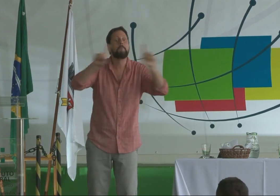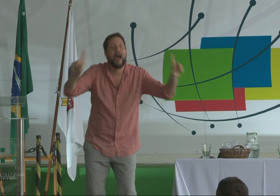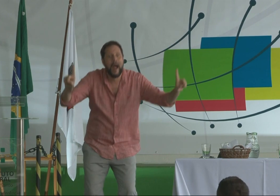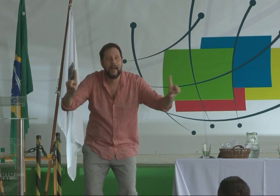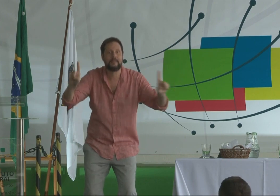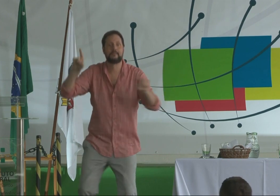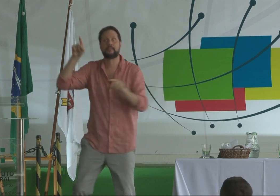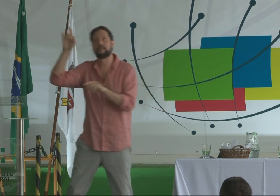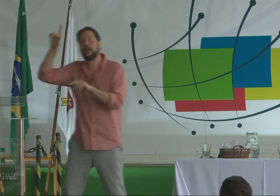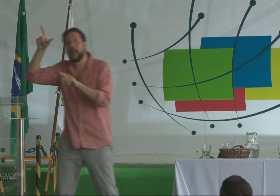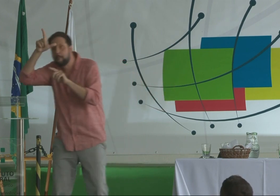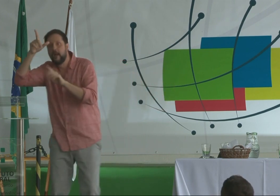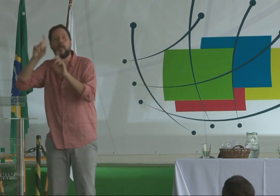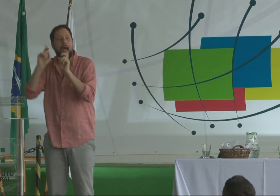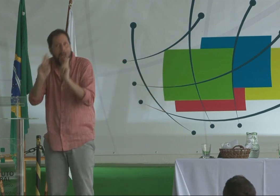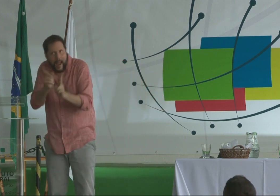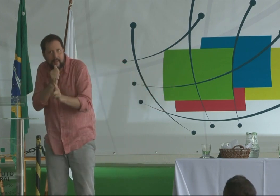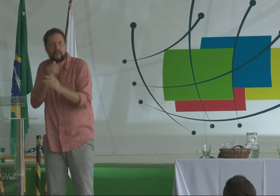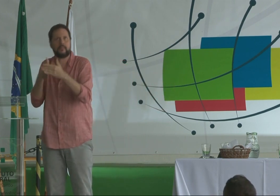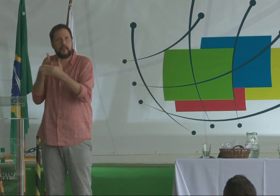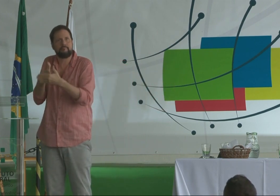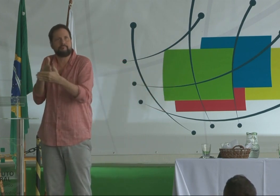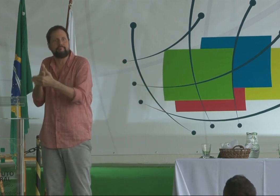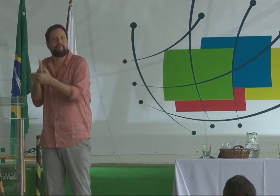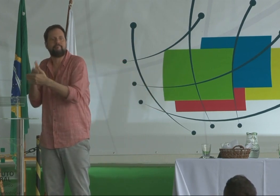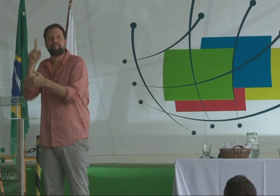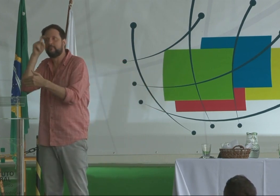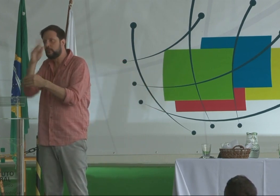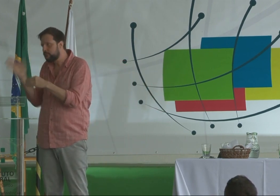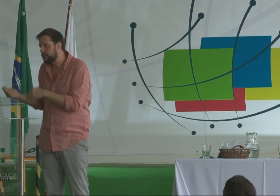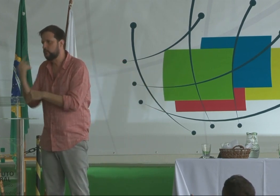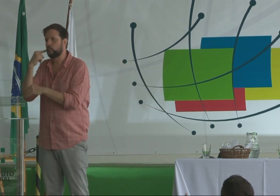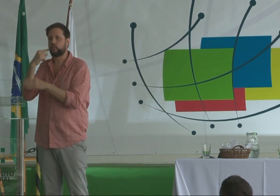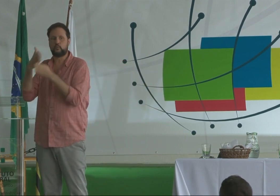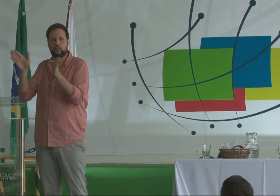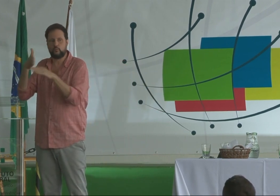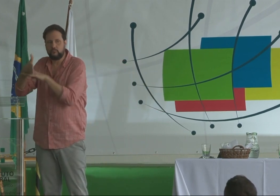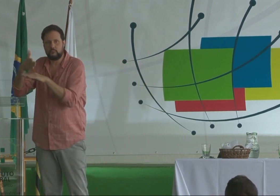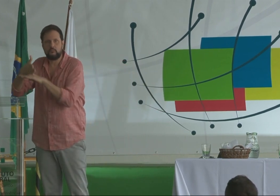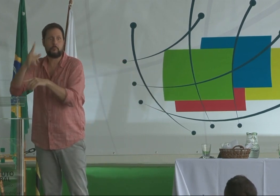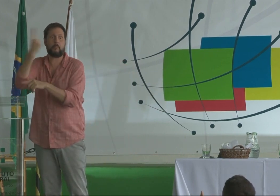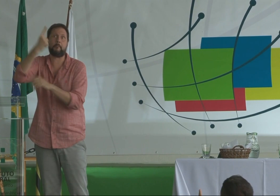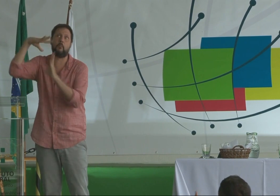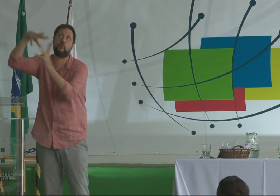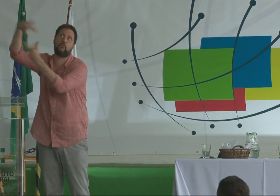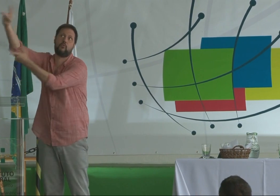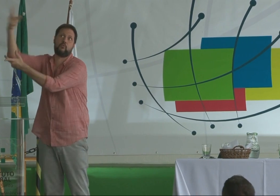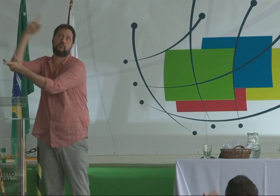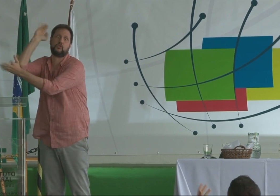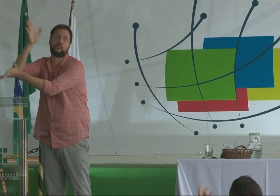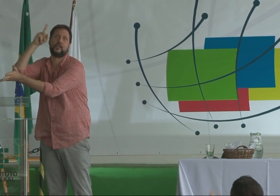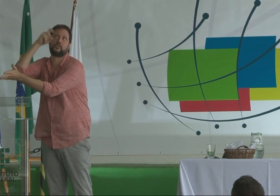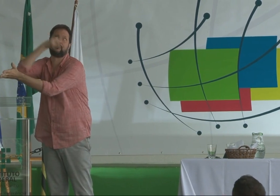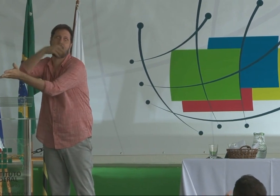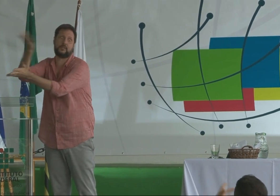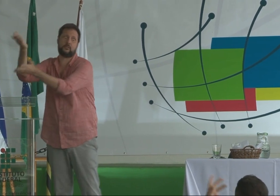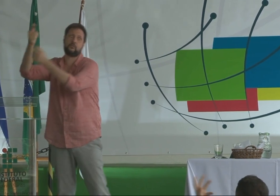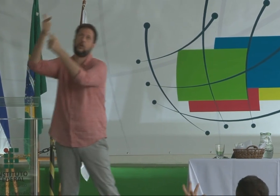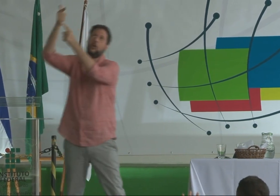variadas. Então, gente fala de um exemplo da Alemanha, normalmente. Então, quer dizer, lá existe a dificuldade. fala de um país europeu,